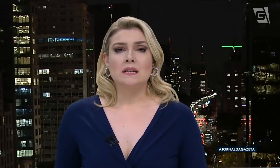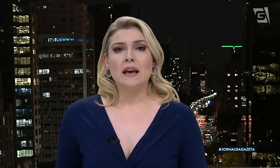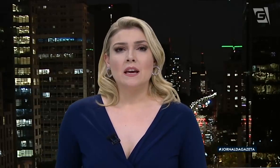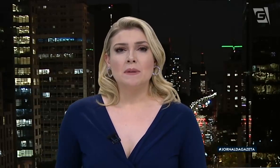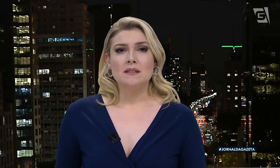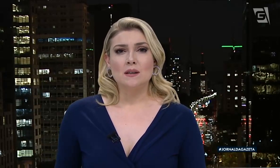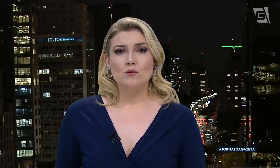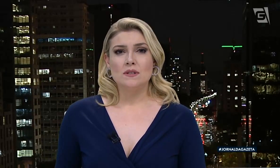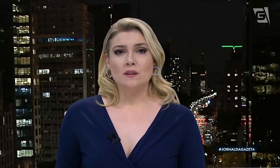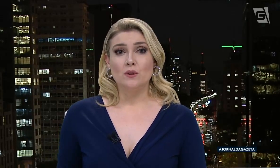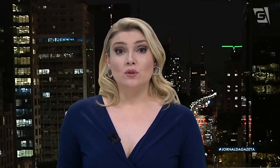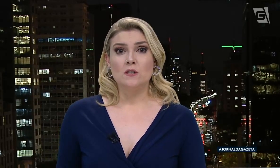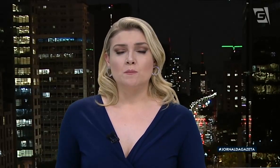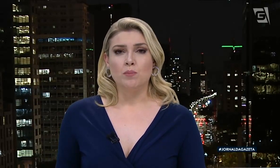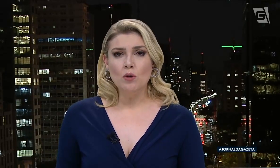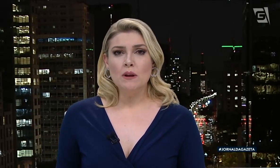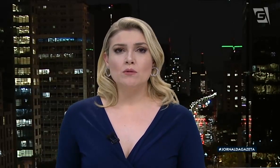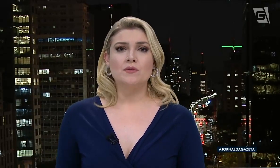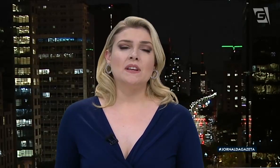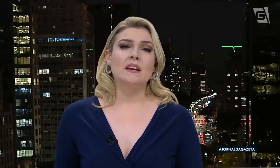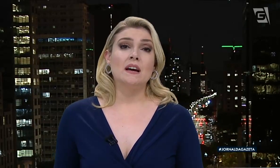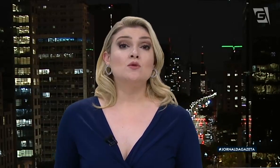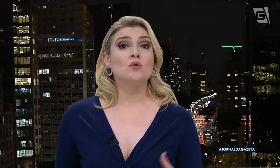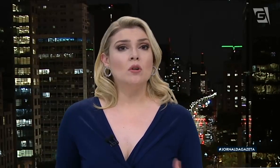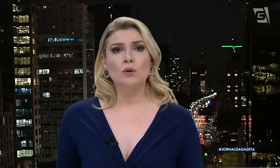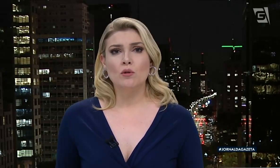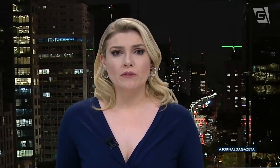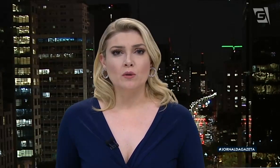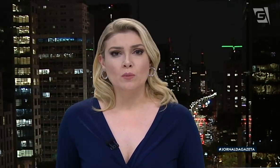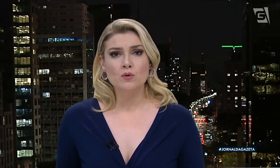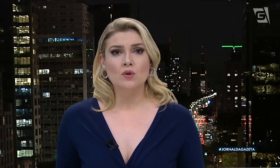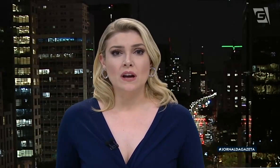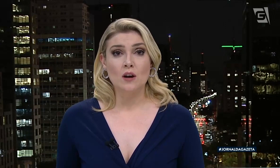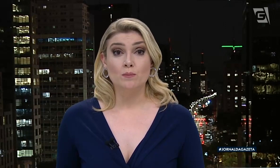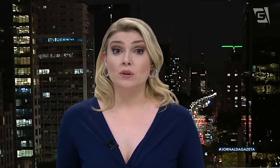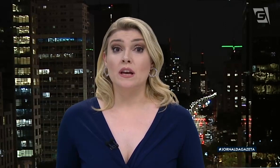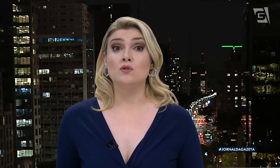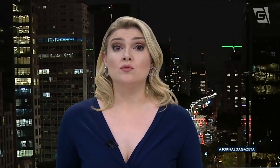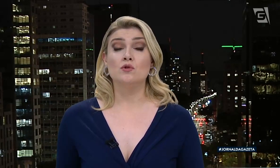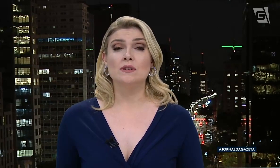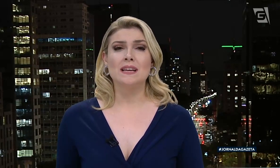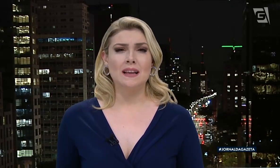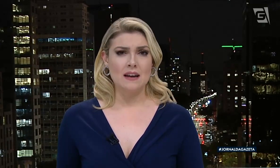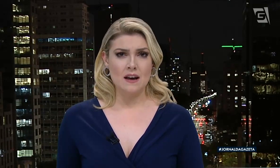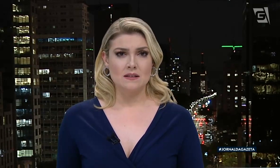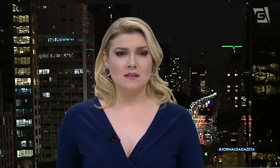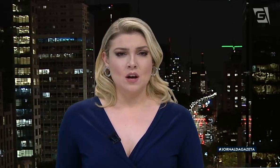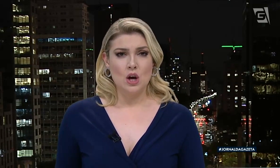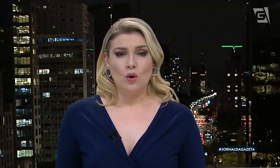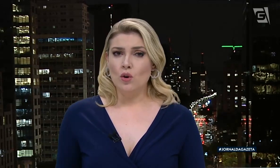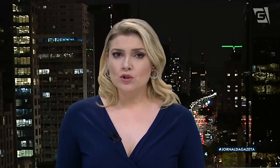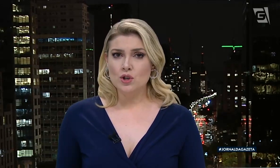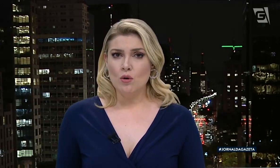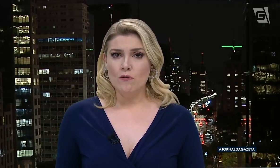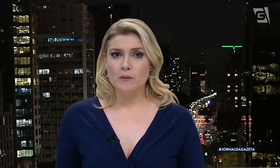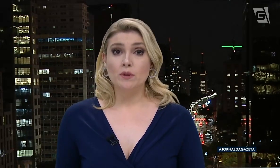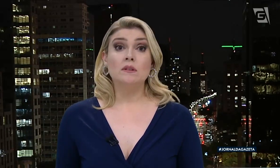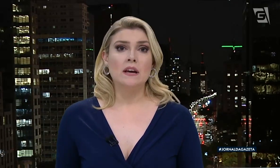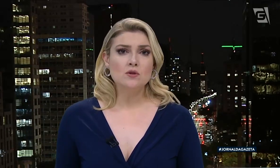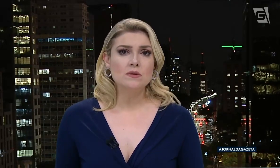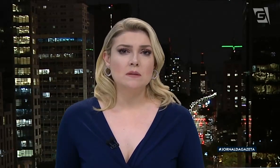e segue a pressão dos Servidores Públicos federais sobre o governo bolsonaro por reajustes salariais